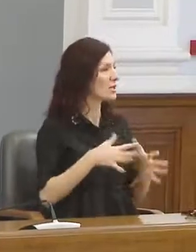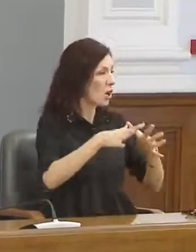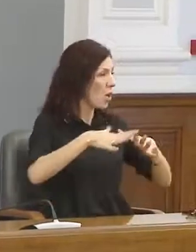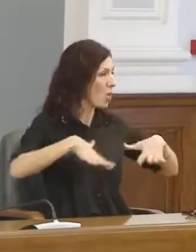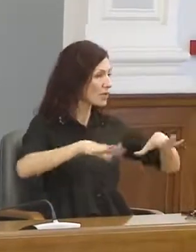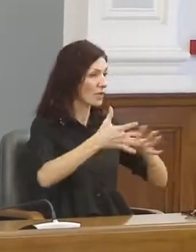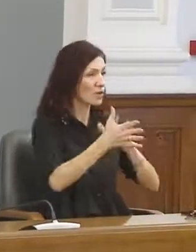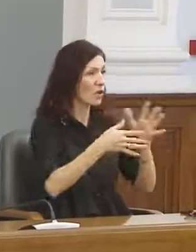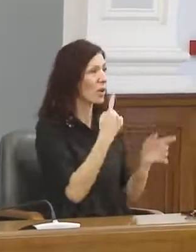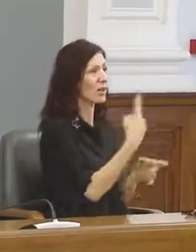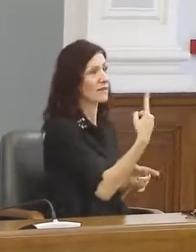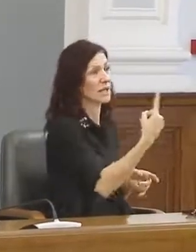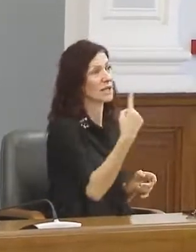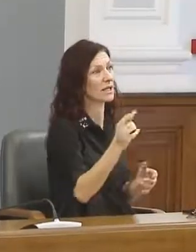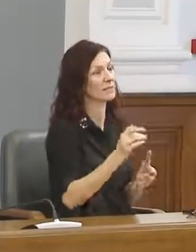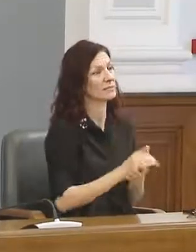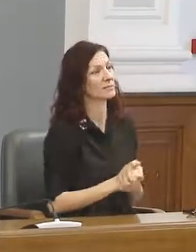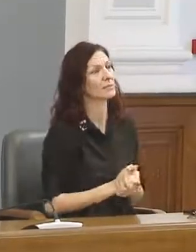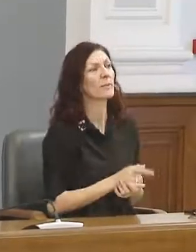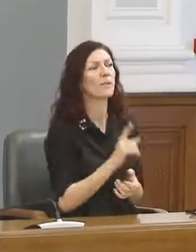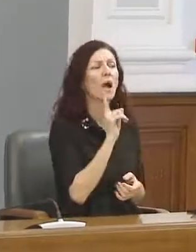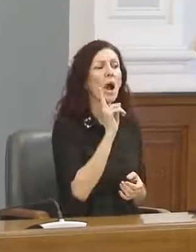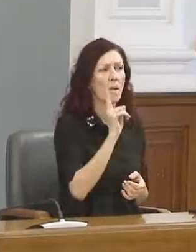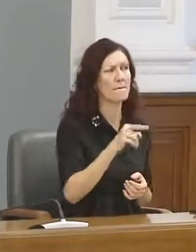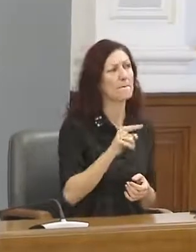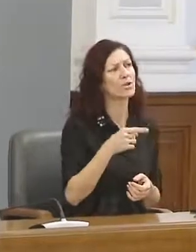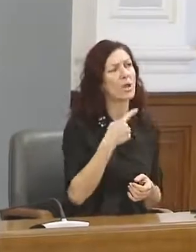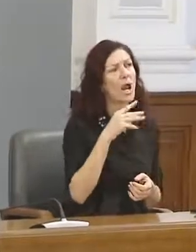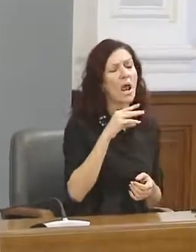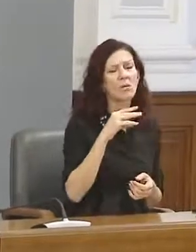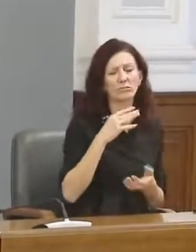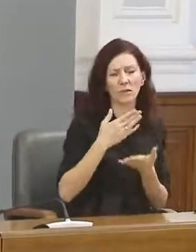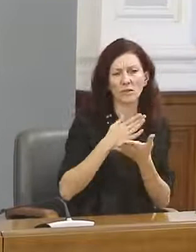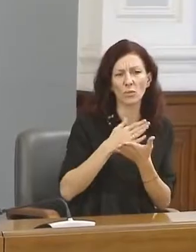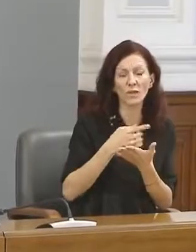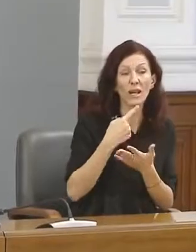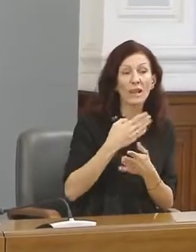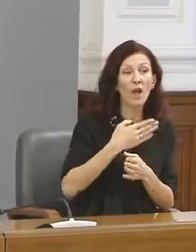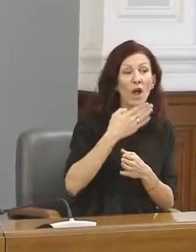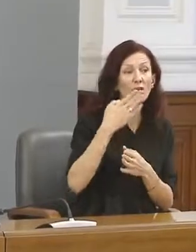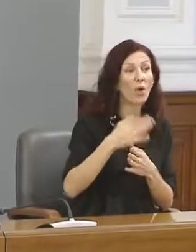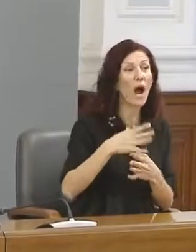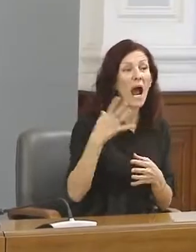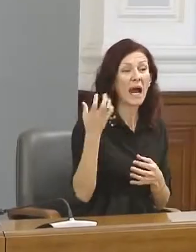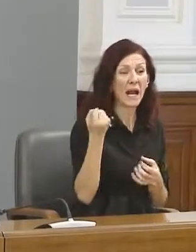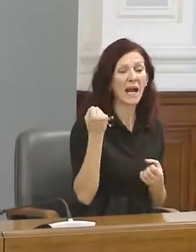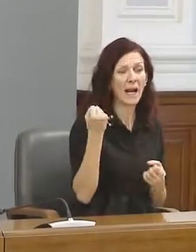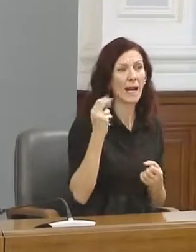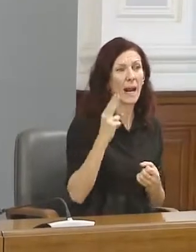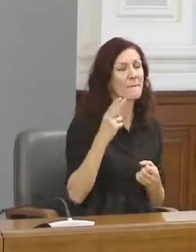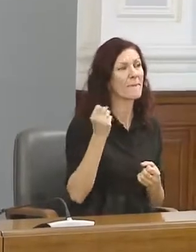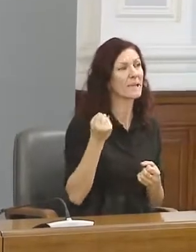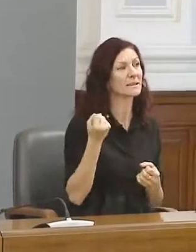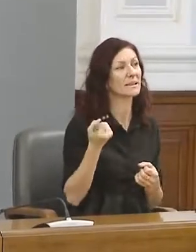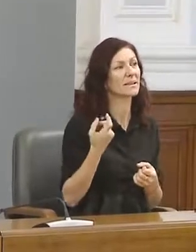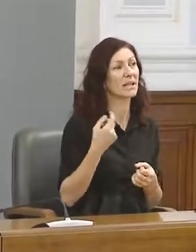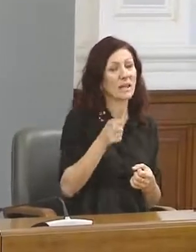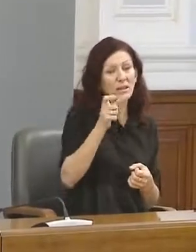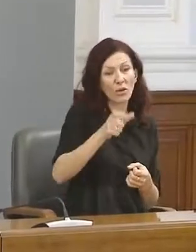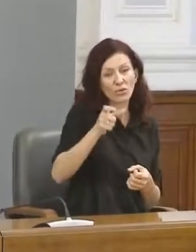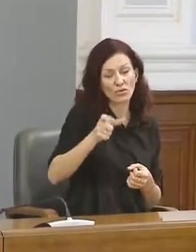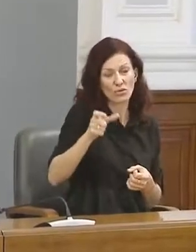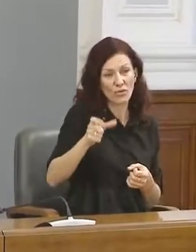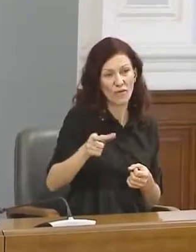нас. Бихте ли казали до кога ще стигне капацитета на здравната система от към човешки